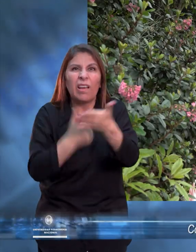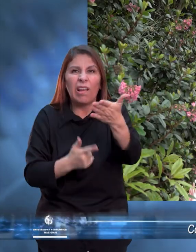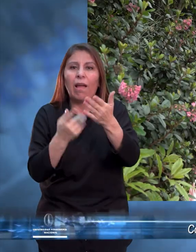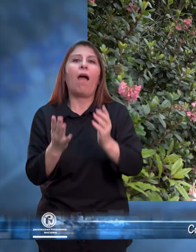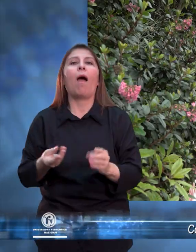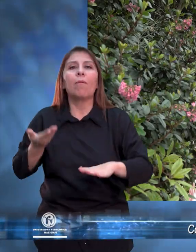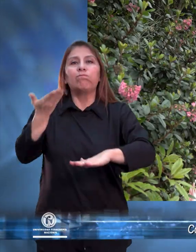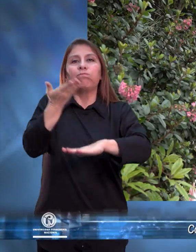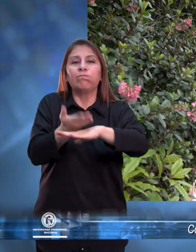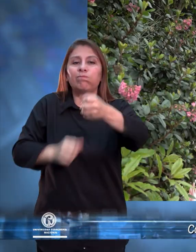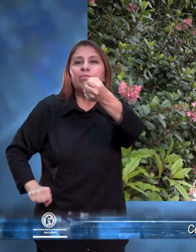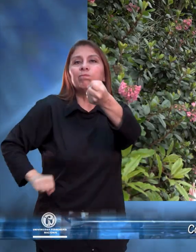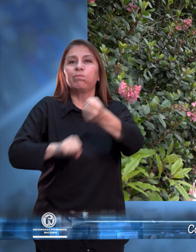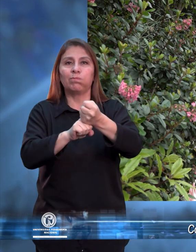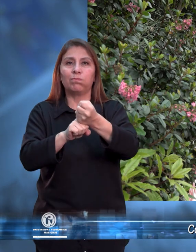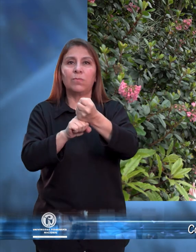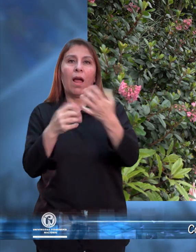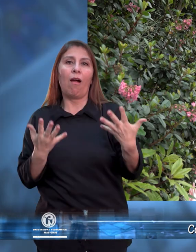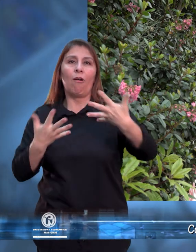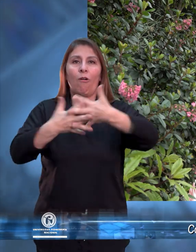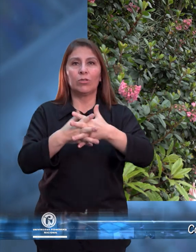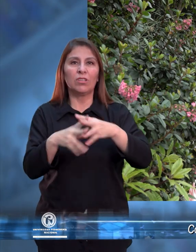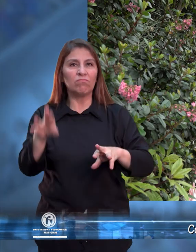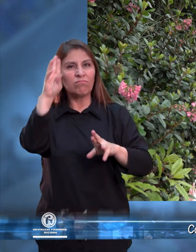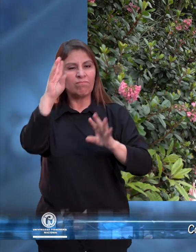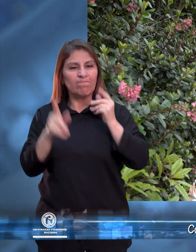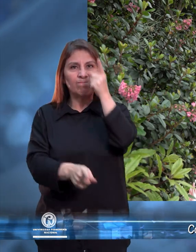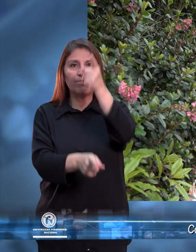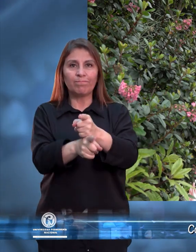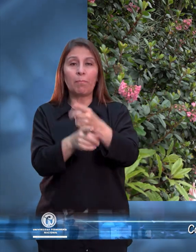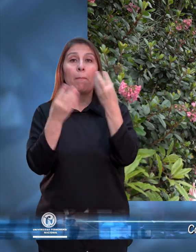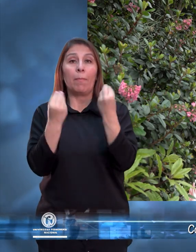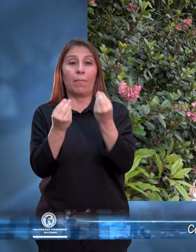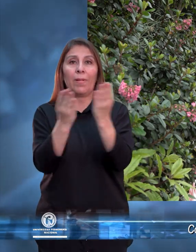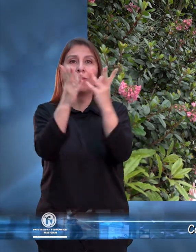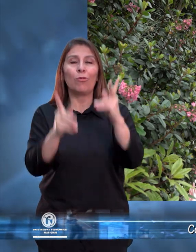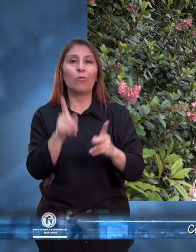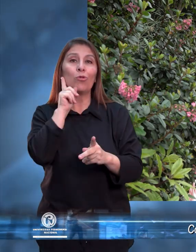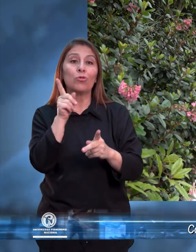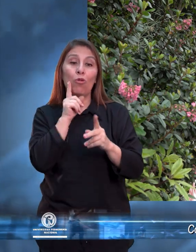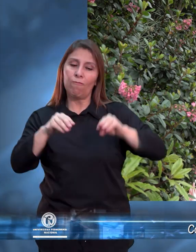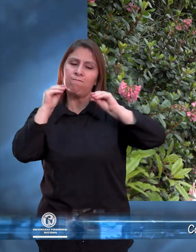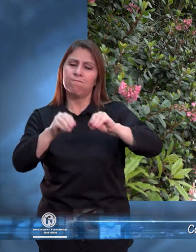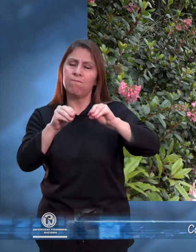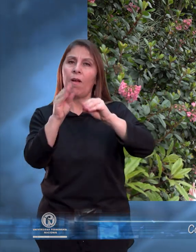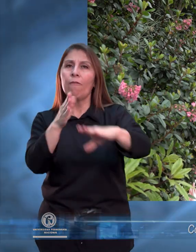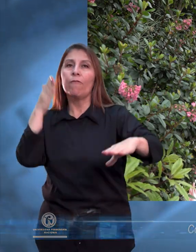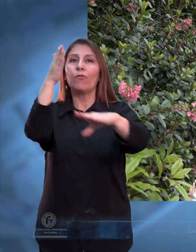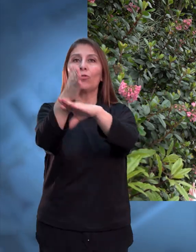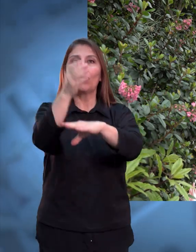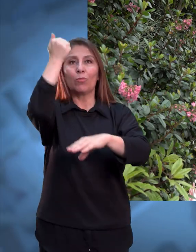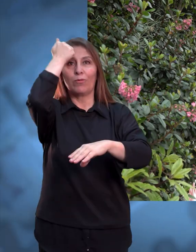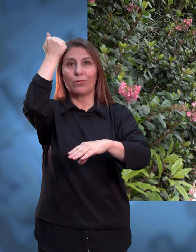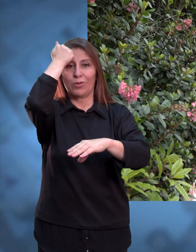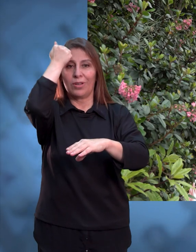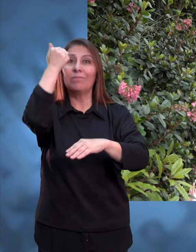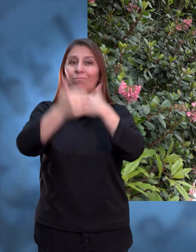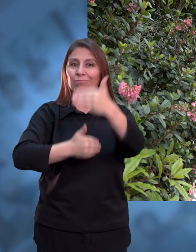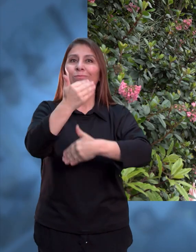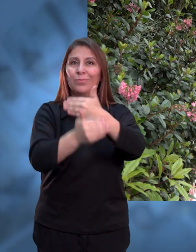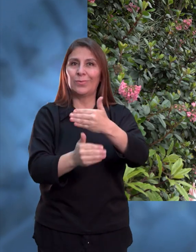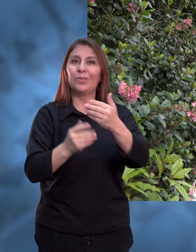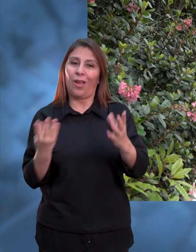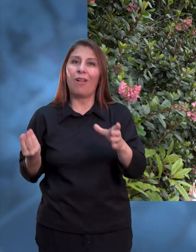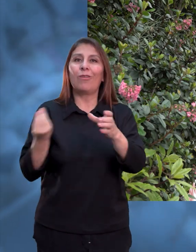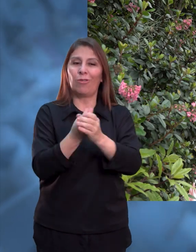implementación de los apoyos y ajustes razonables que se requieren para que los estudiantes sordos se conviertan en docentes